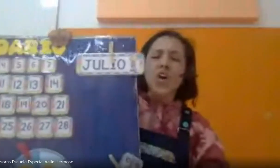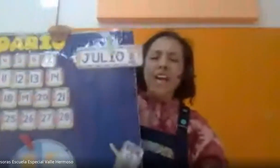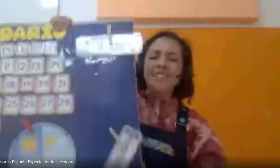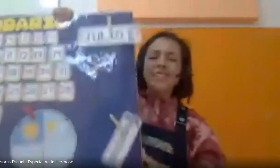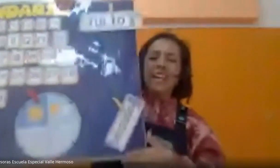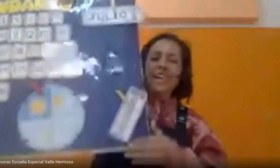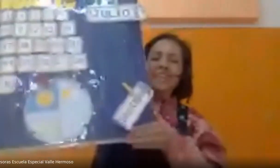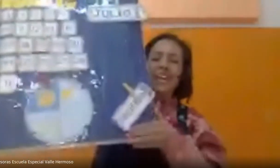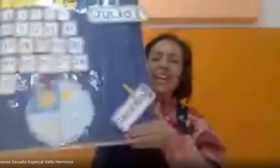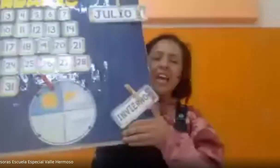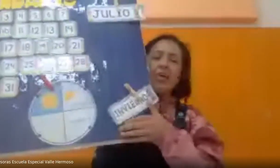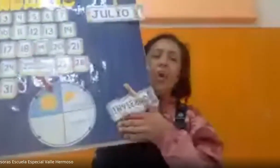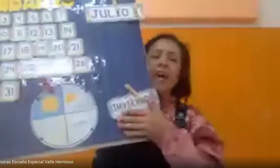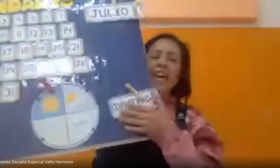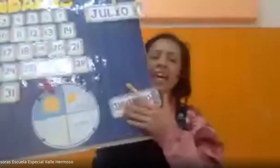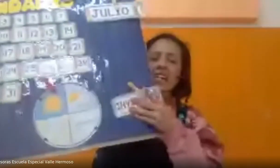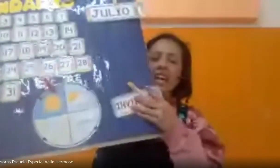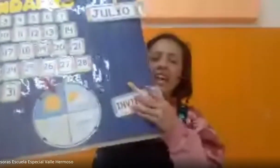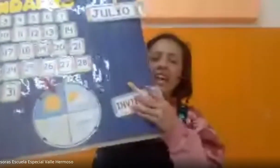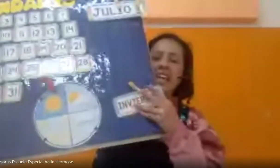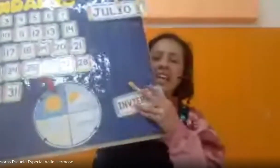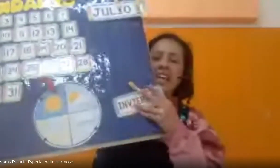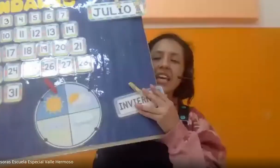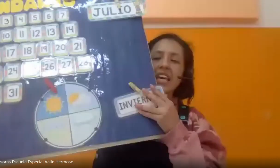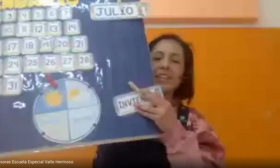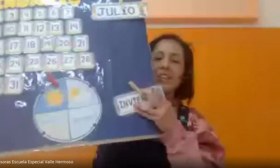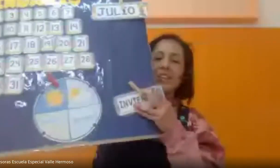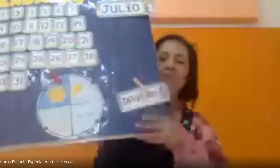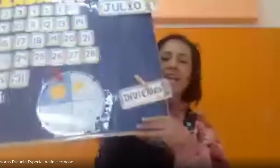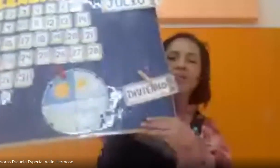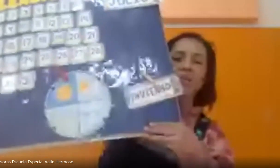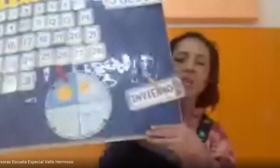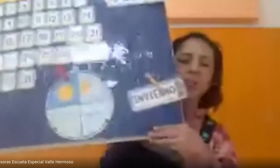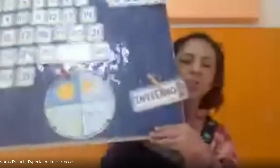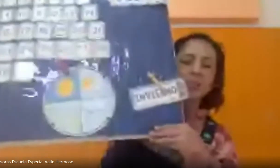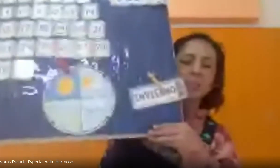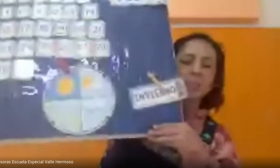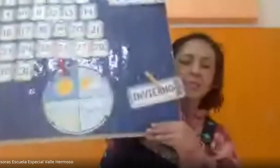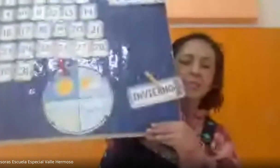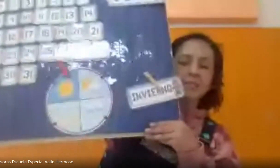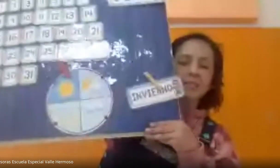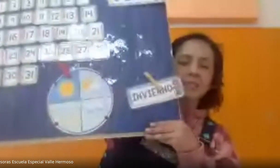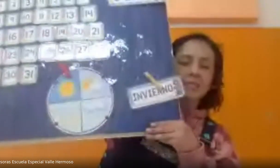Julio, excelente. Joaquín, ¿en qué estación del año estamos?